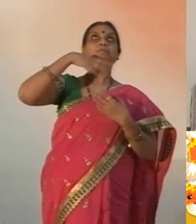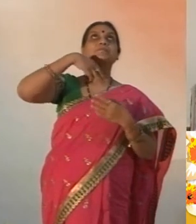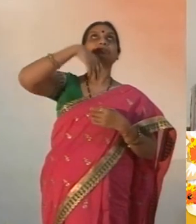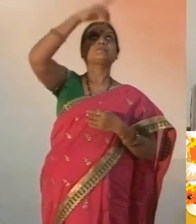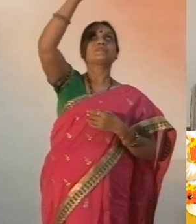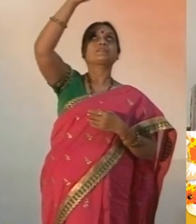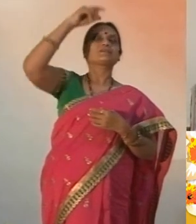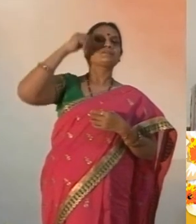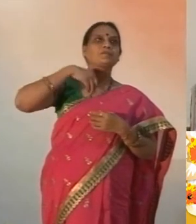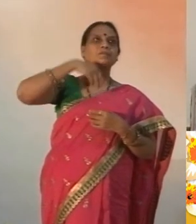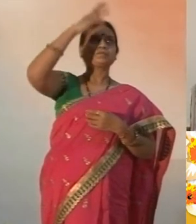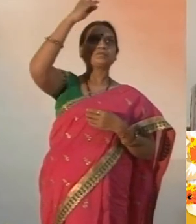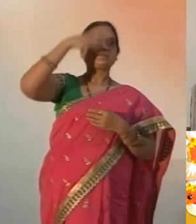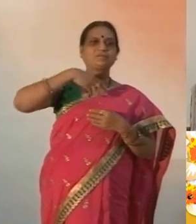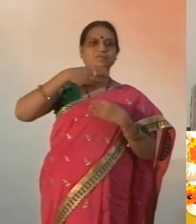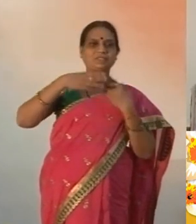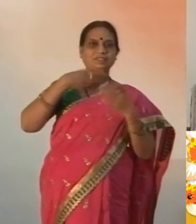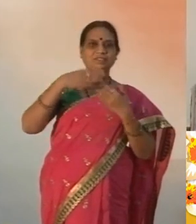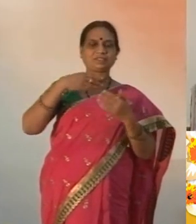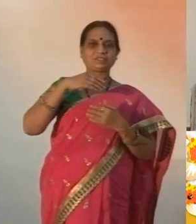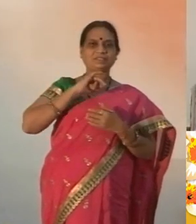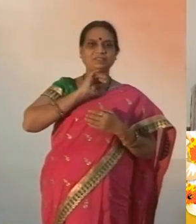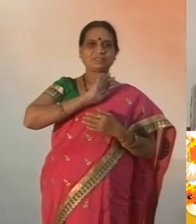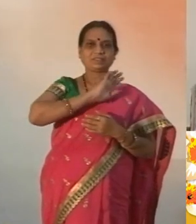उन्हें जरूर बतानी चाहिए।